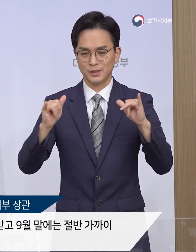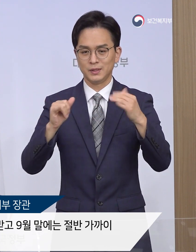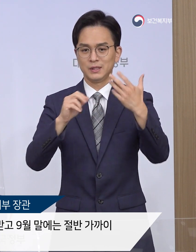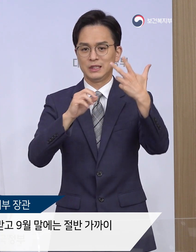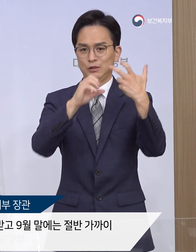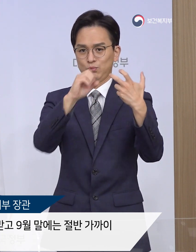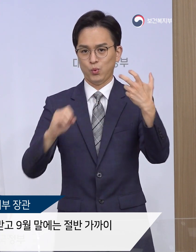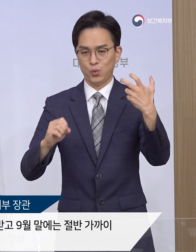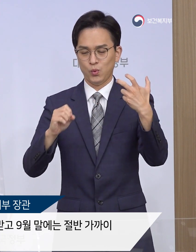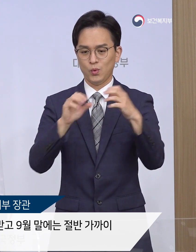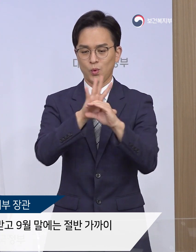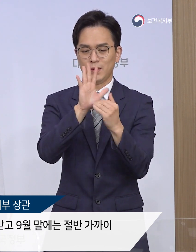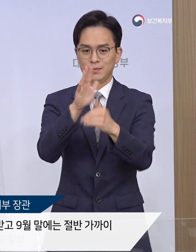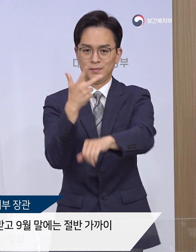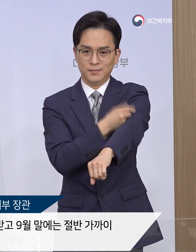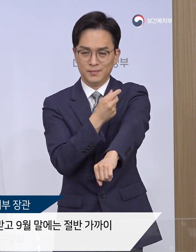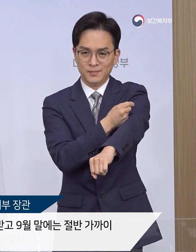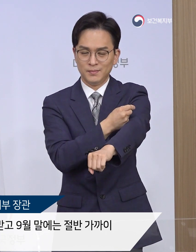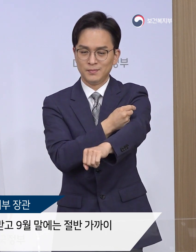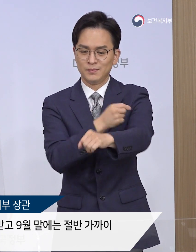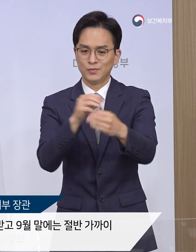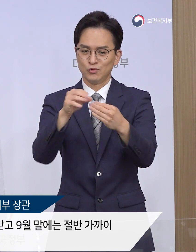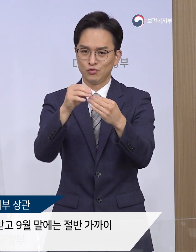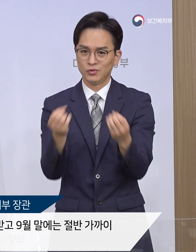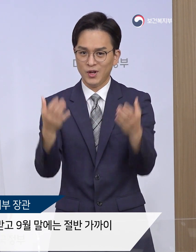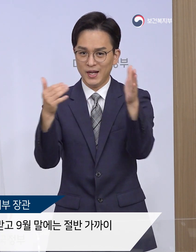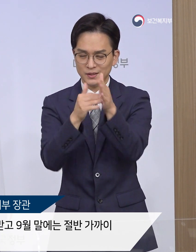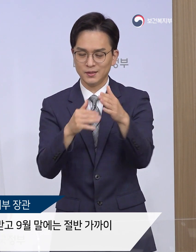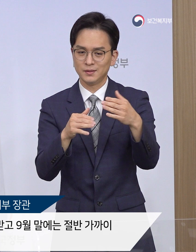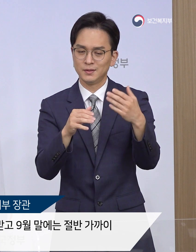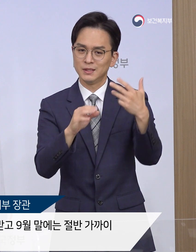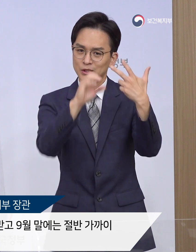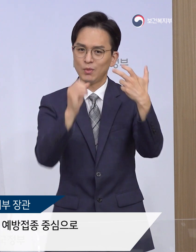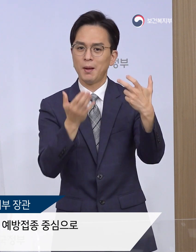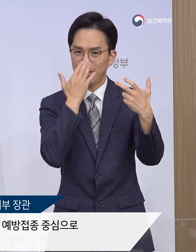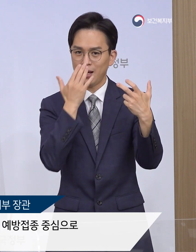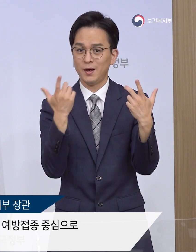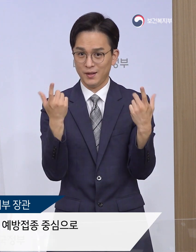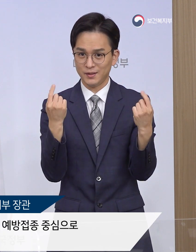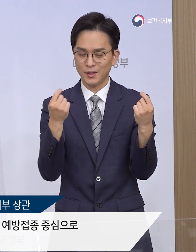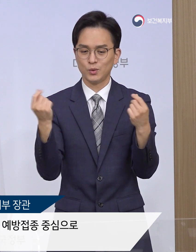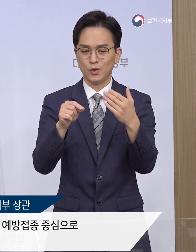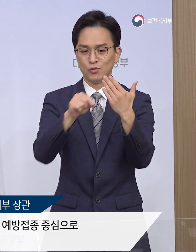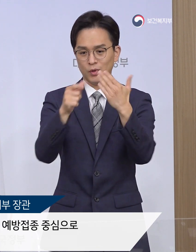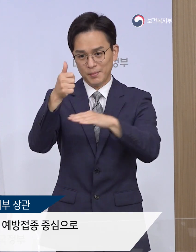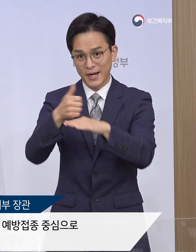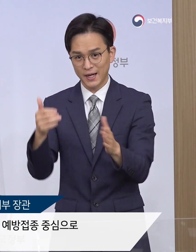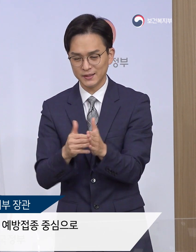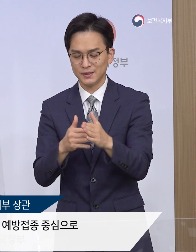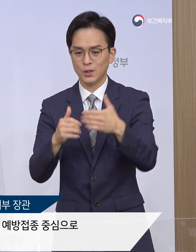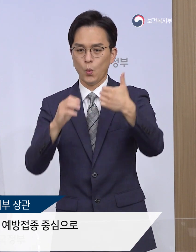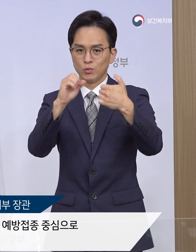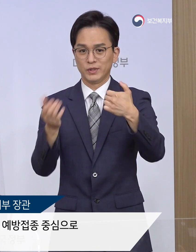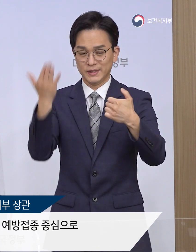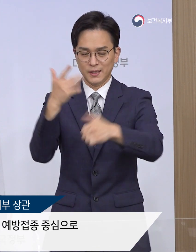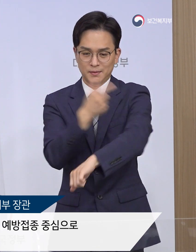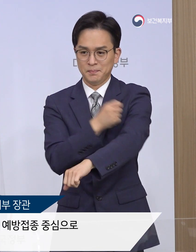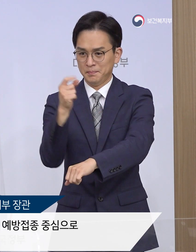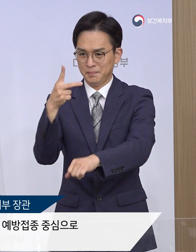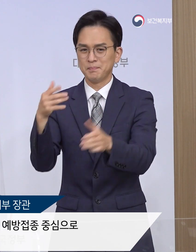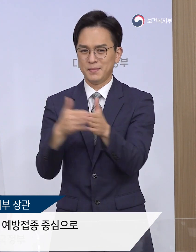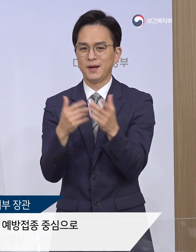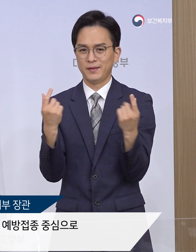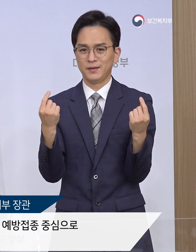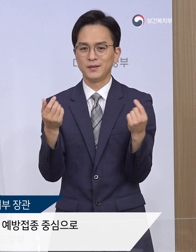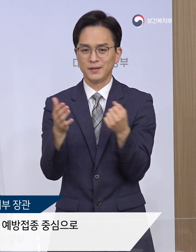9월 말에는 절반 가까이 접종을 완료하게 됩니다. 이와 함께 국민들의 피로감이 큰 점을